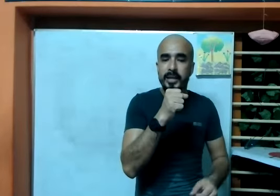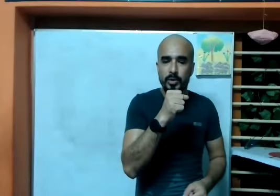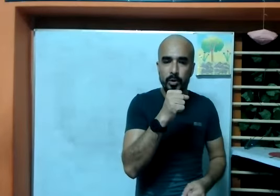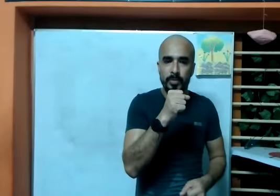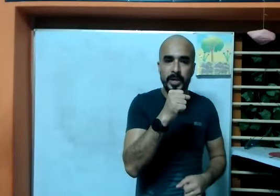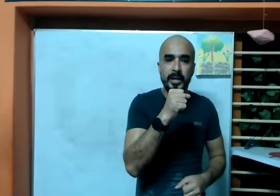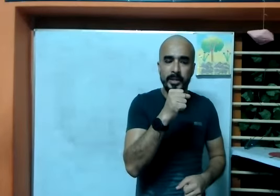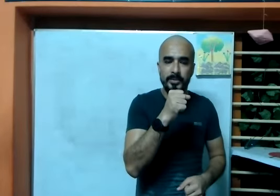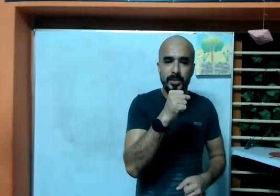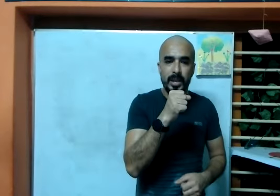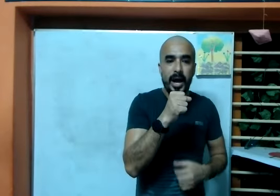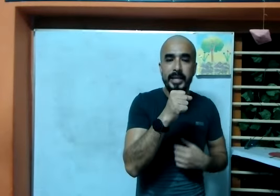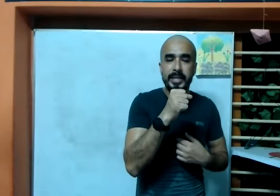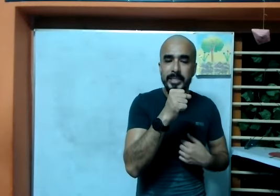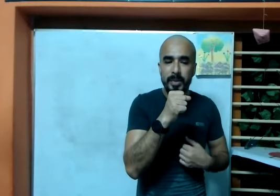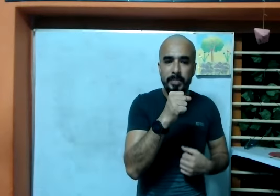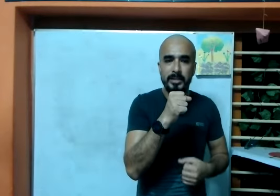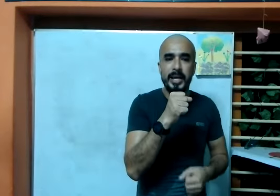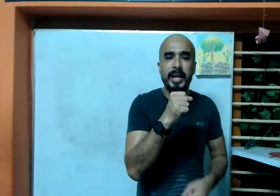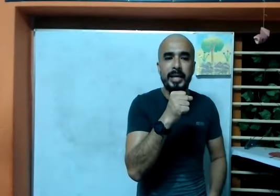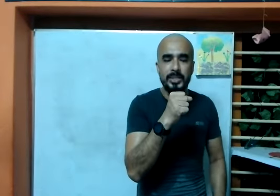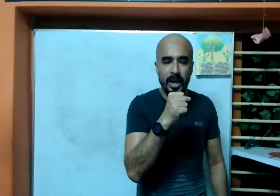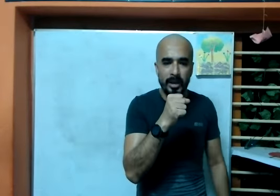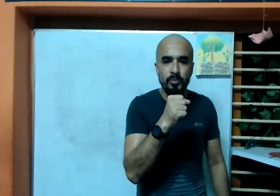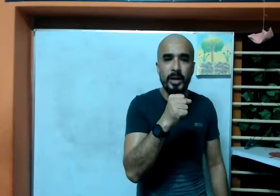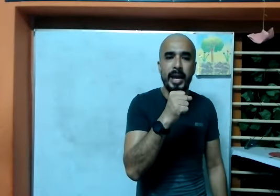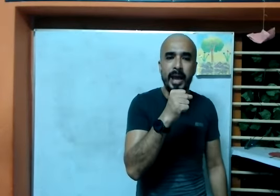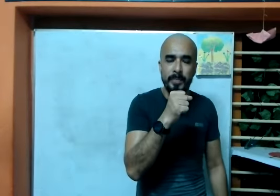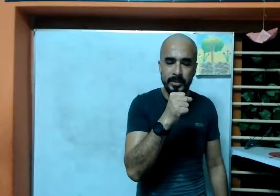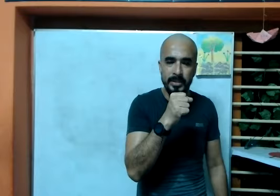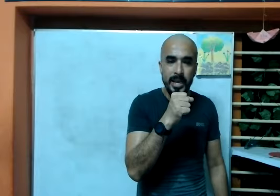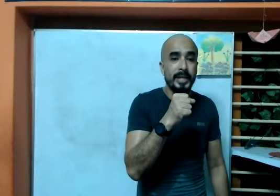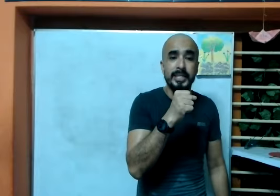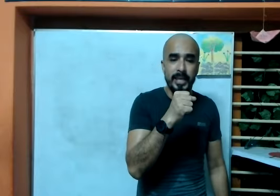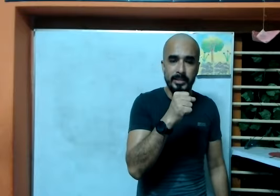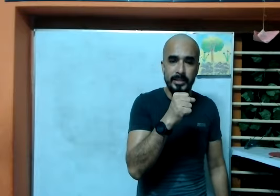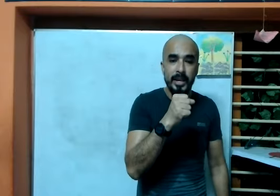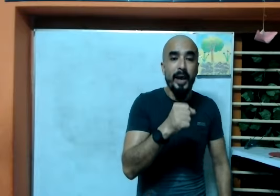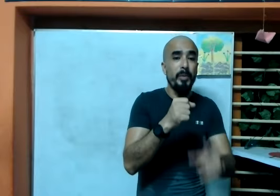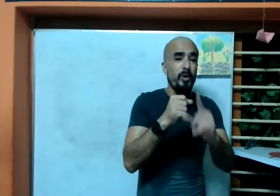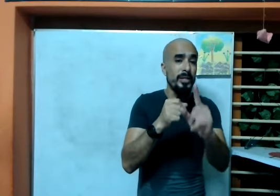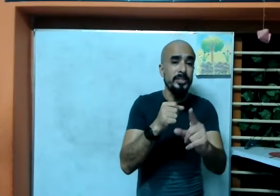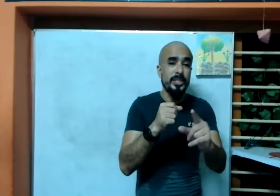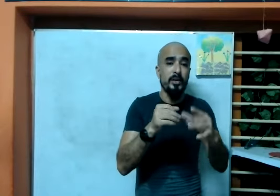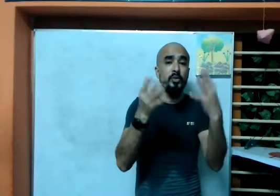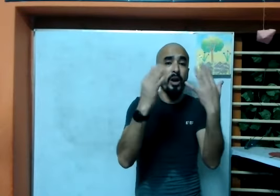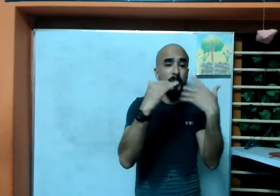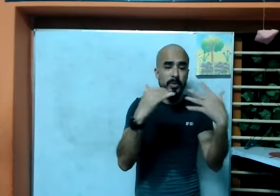the room, running. I reached my mother and asked her what had happened. And she said, আপনি বর্ণনা চেষ্টা করেন বর্ণ পরিবর্তন